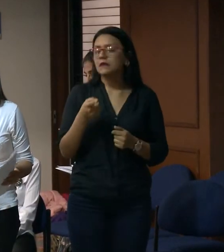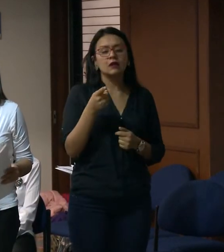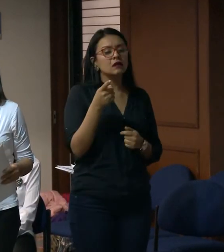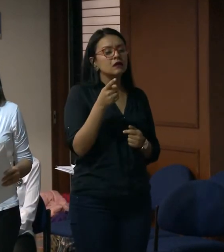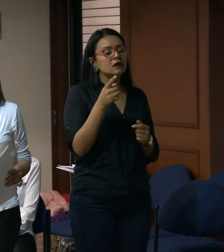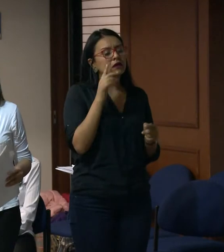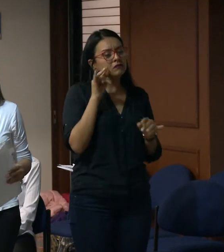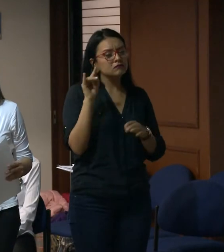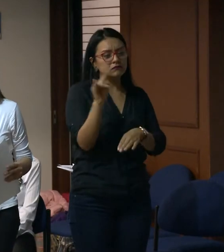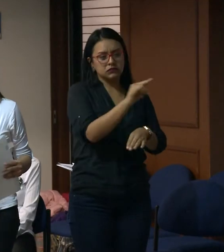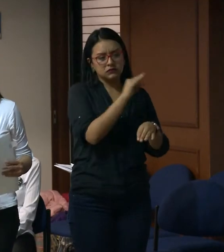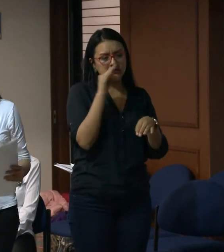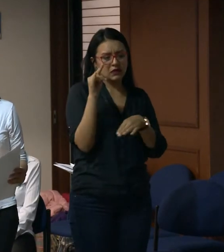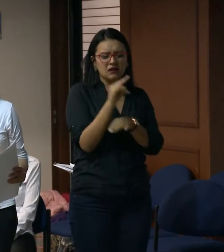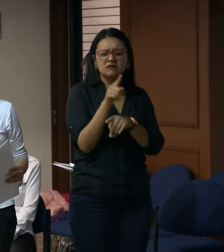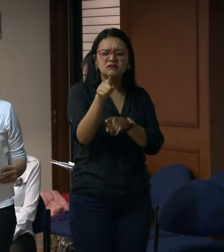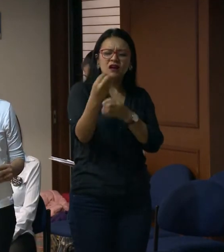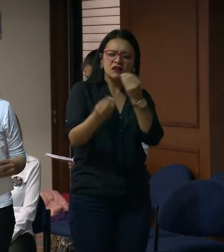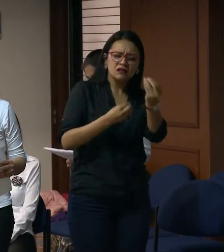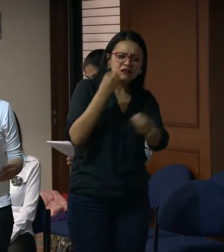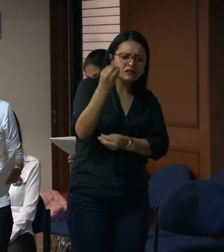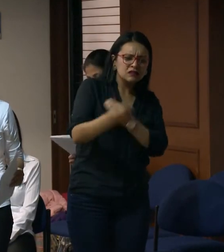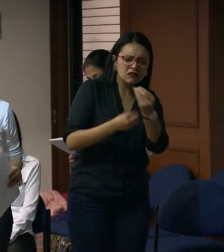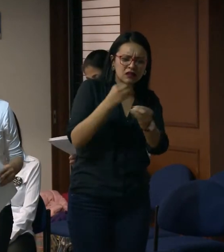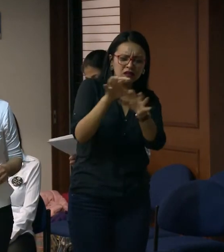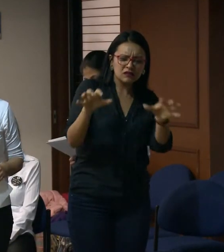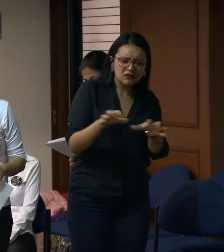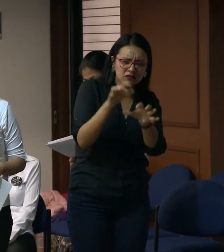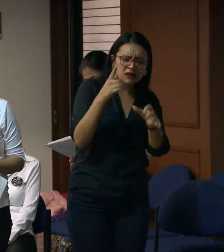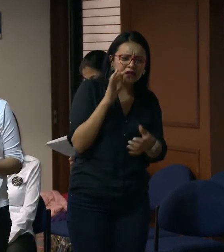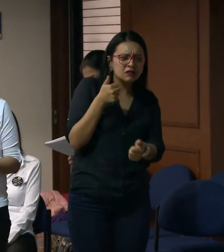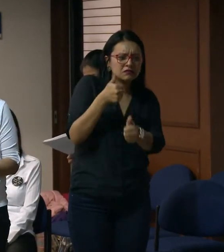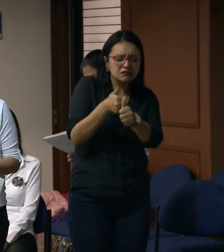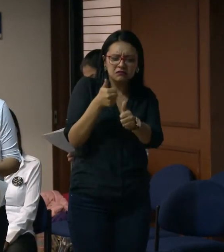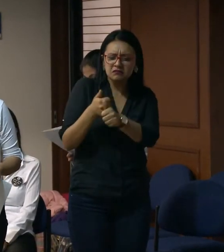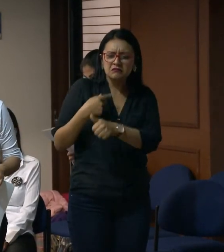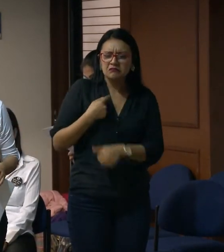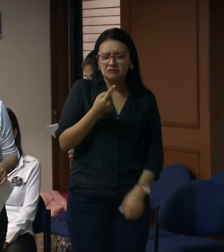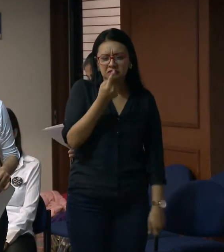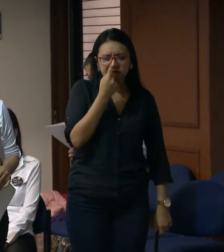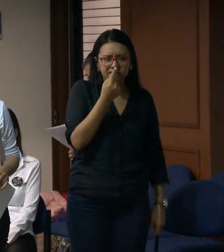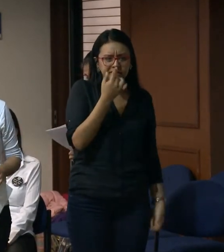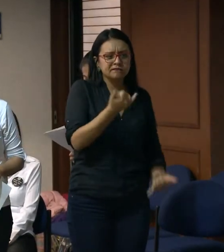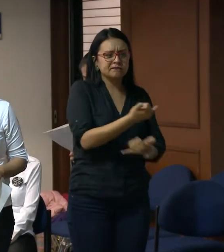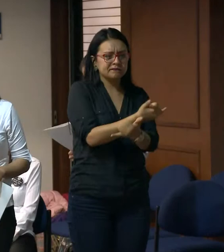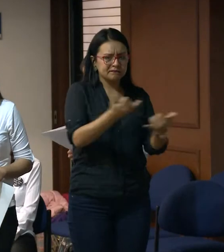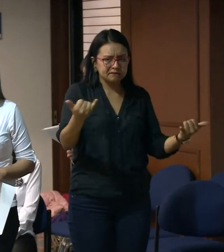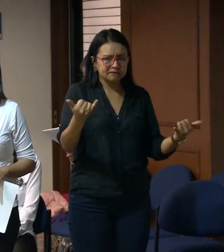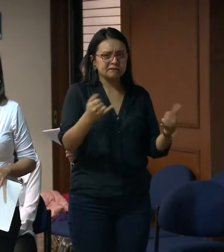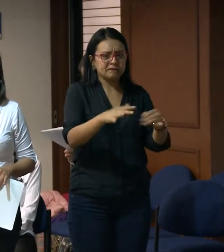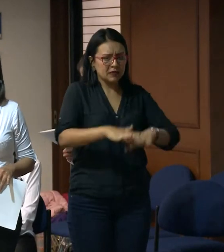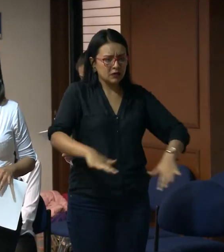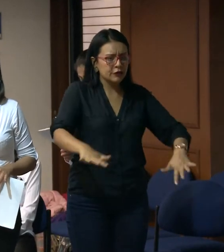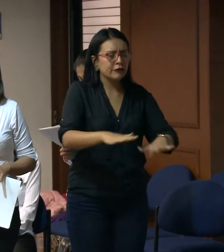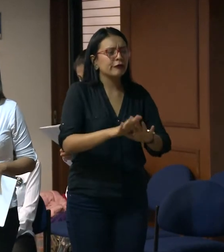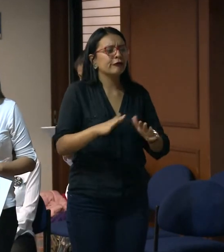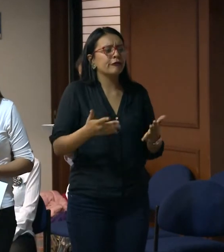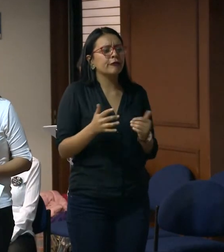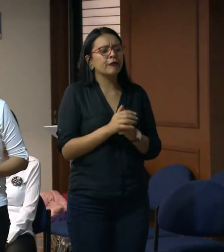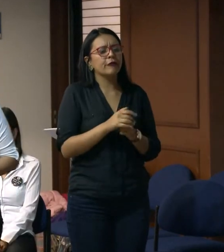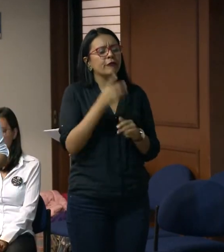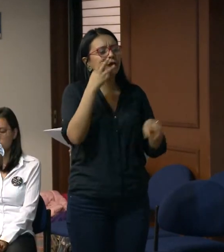participamos observando lo que realizaban en los diferentes escenarios que estaban en este escenario, como